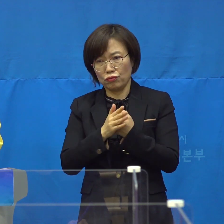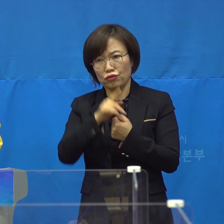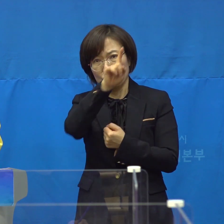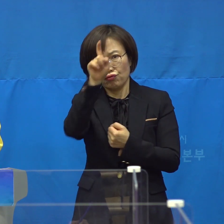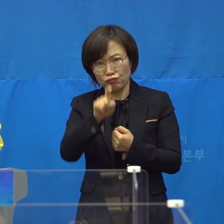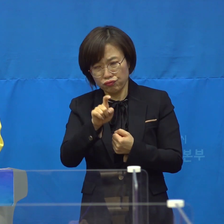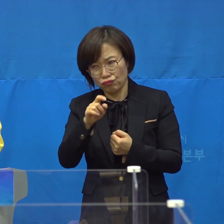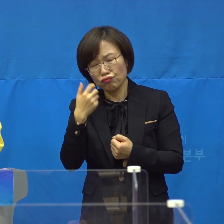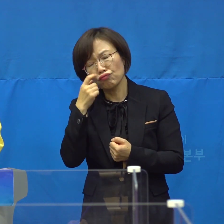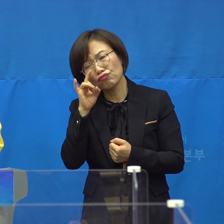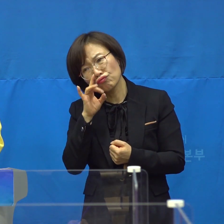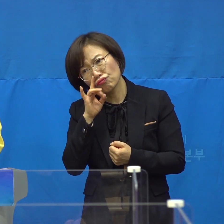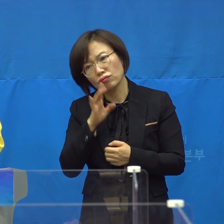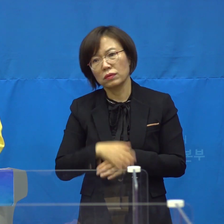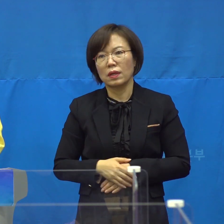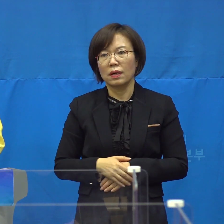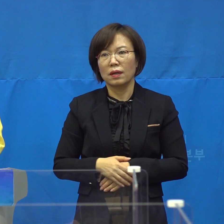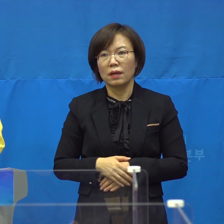궁금합니다.